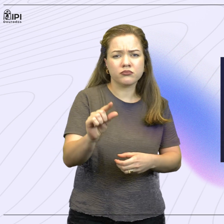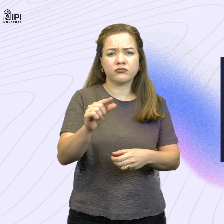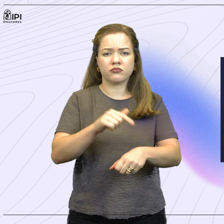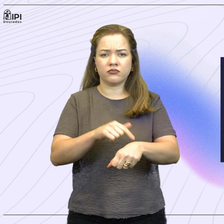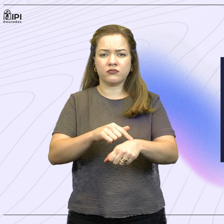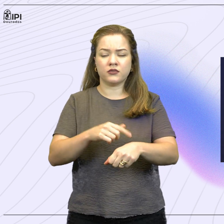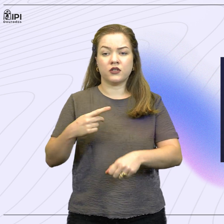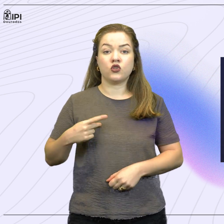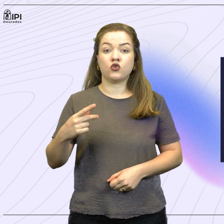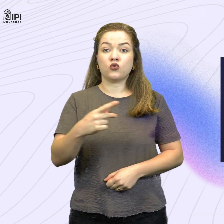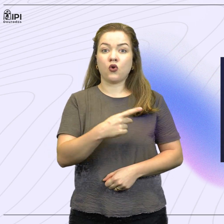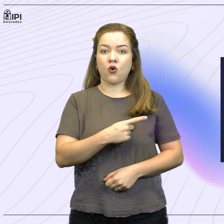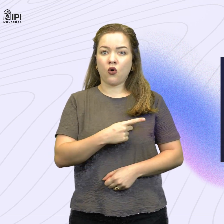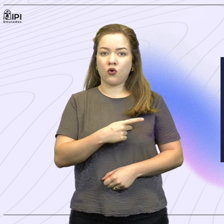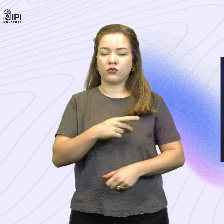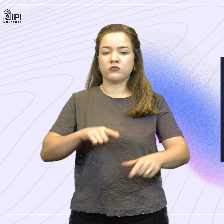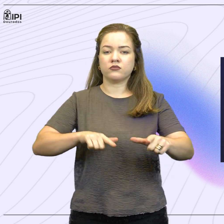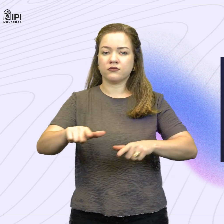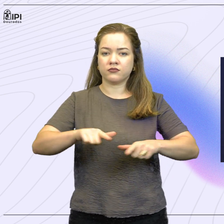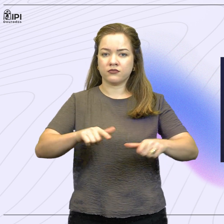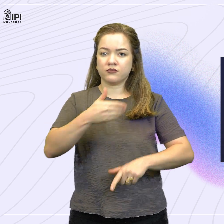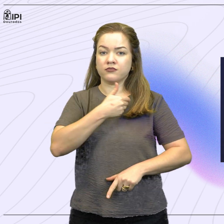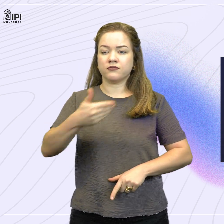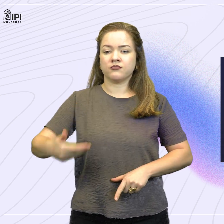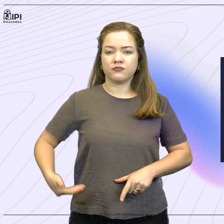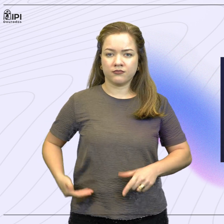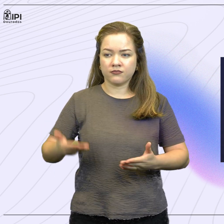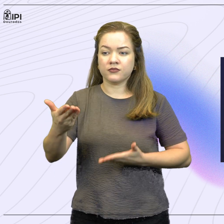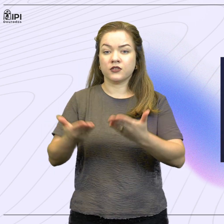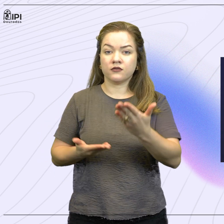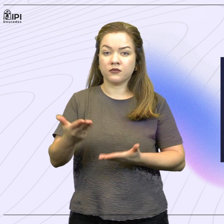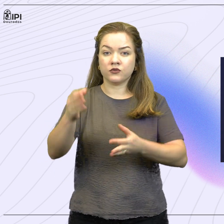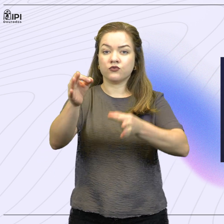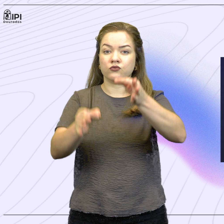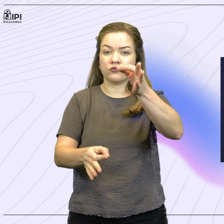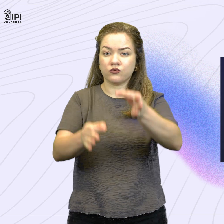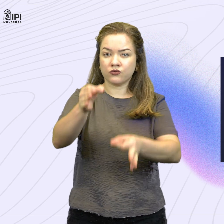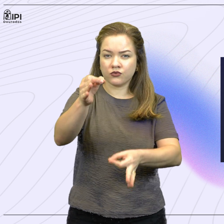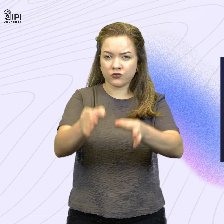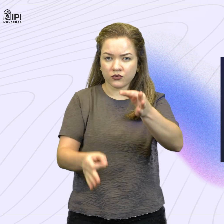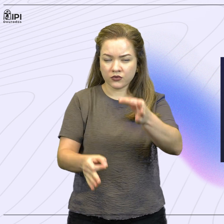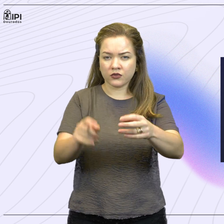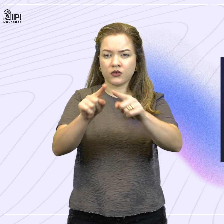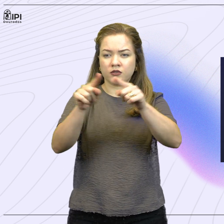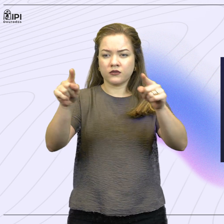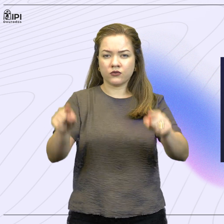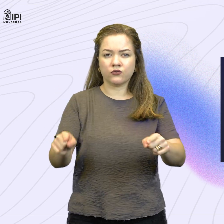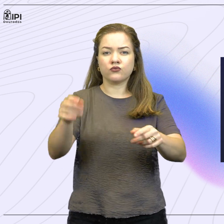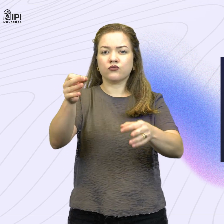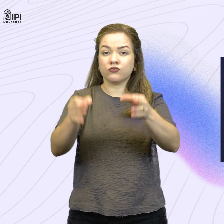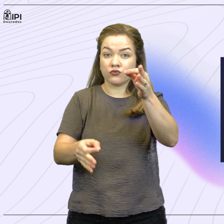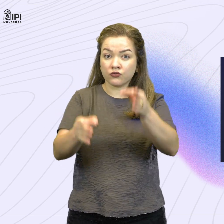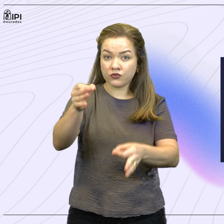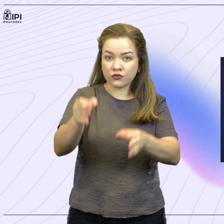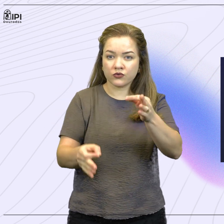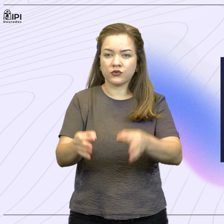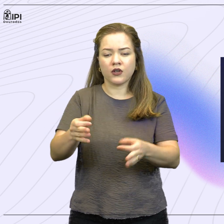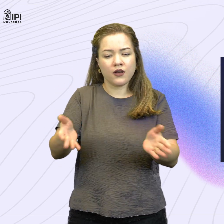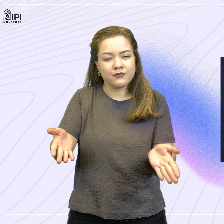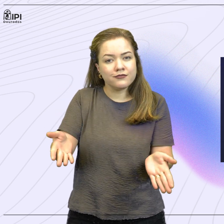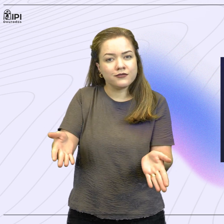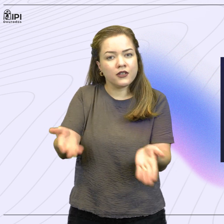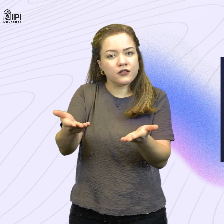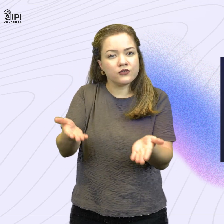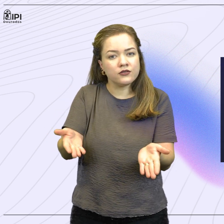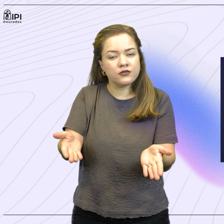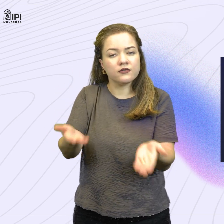nós servidores que servimos à justiça, que servimos ao judiciário, então nós somos